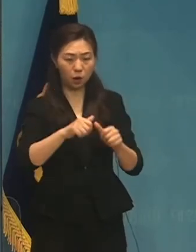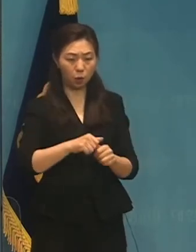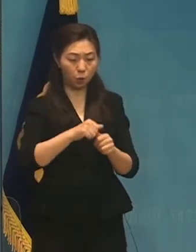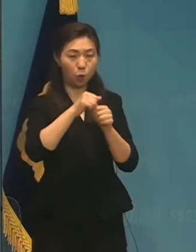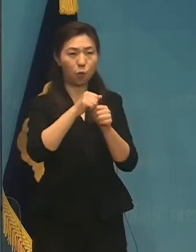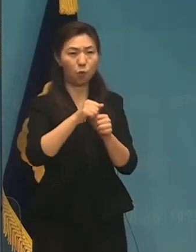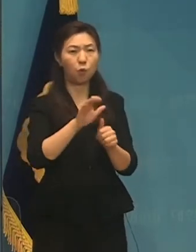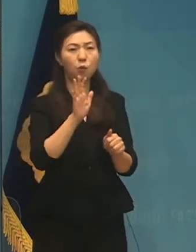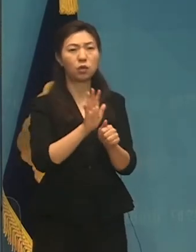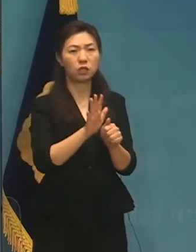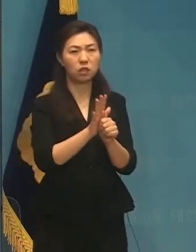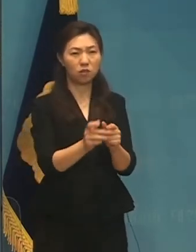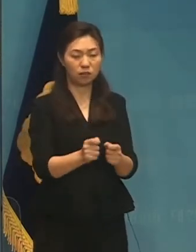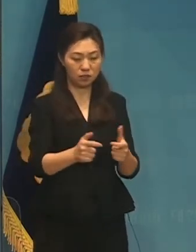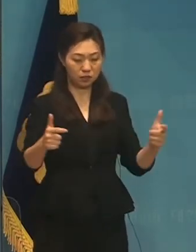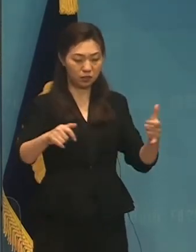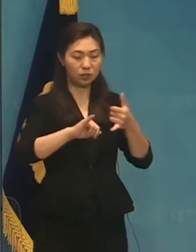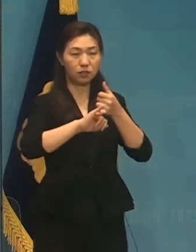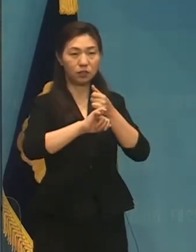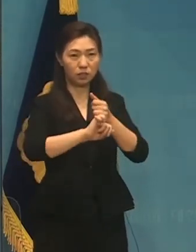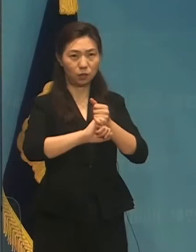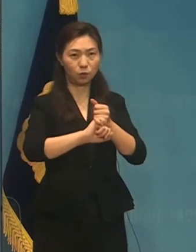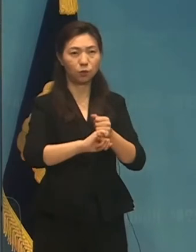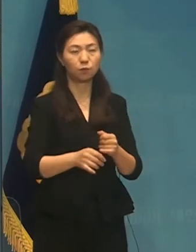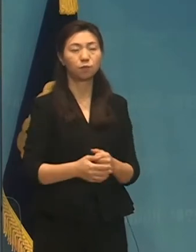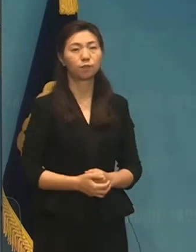대폭 확대하겠습니다.